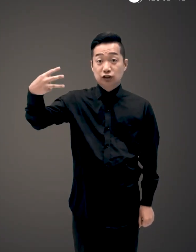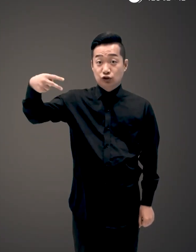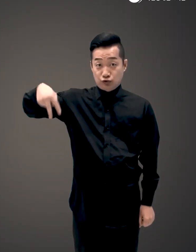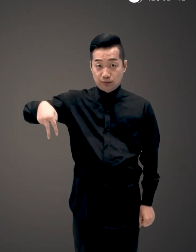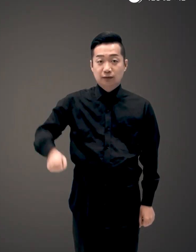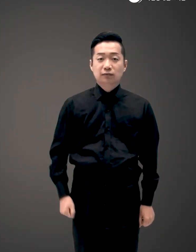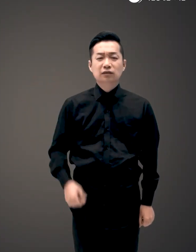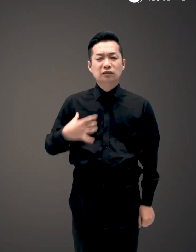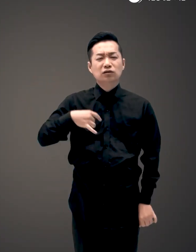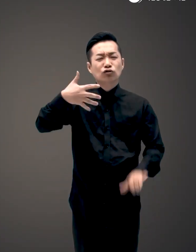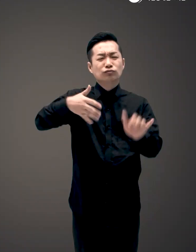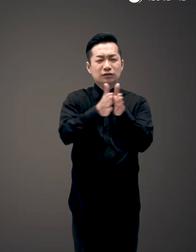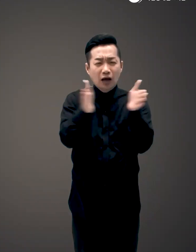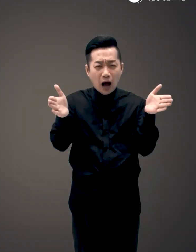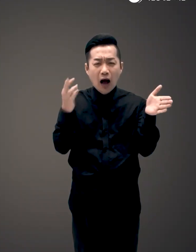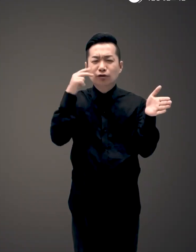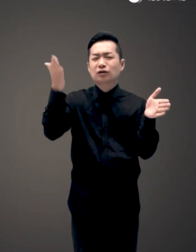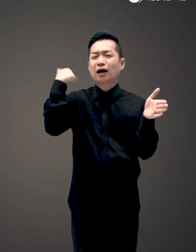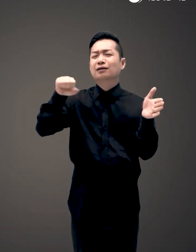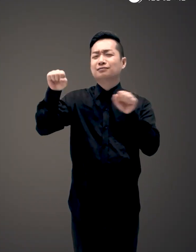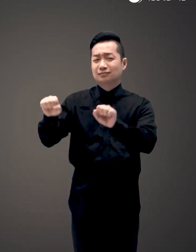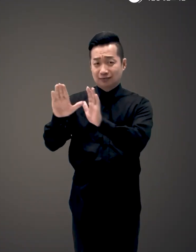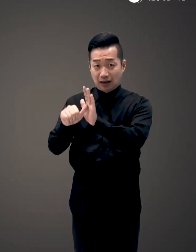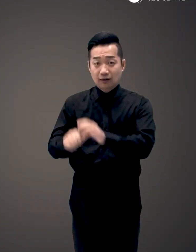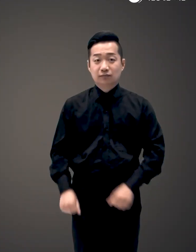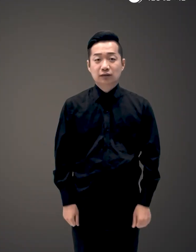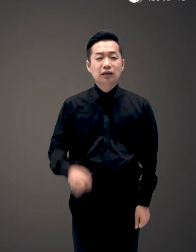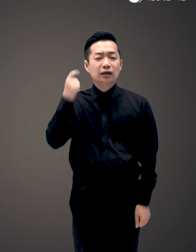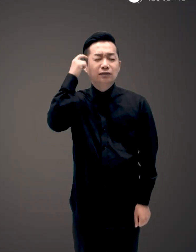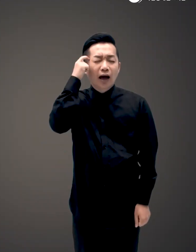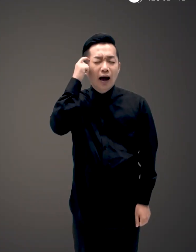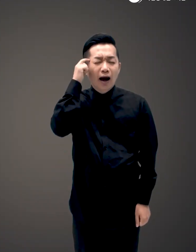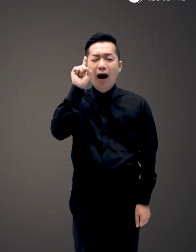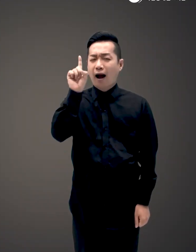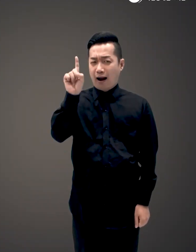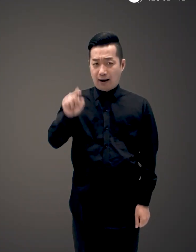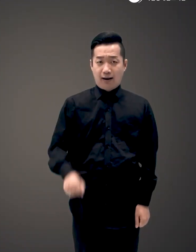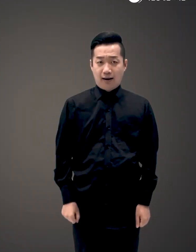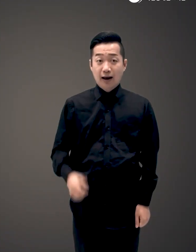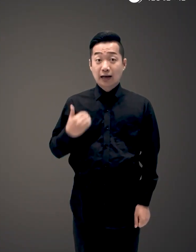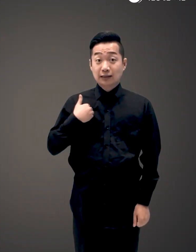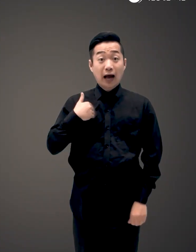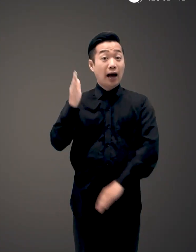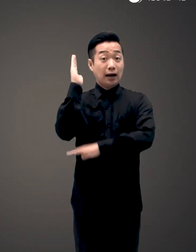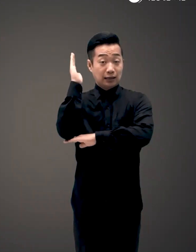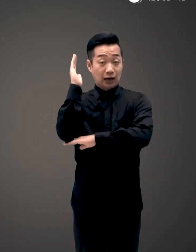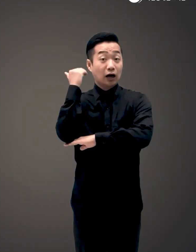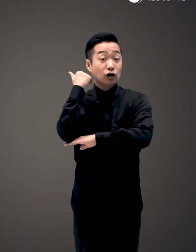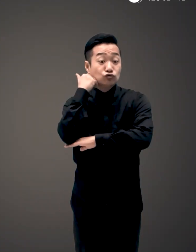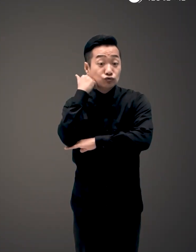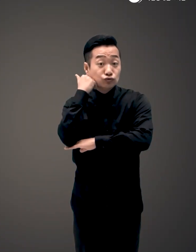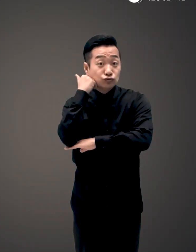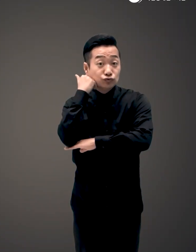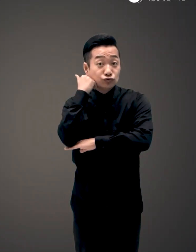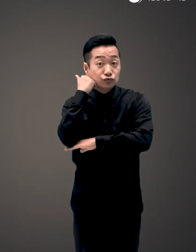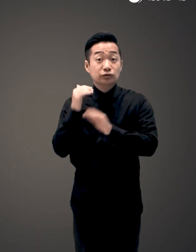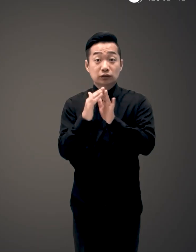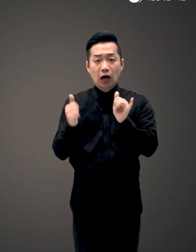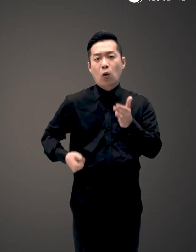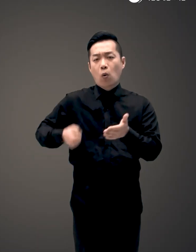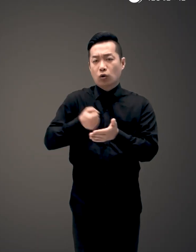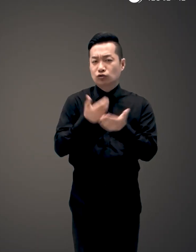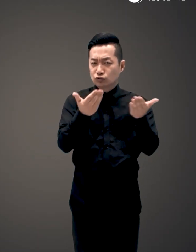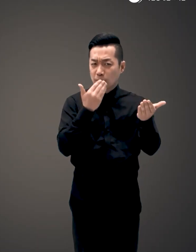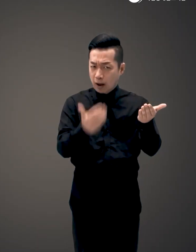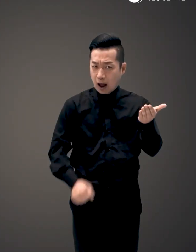때, 당시에 미국에 있을 때죠. 그때 했던 생각은 딱 이거였던 것 같아요. 나의 이야기가 누군가에게 용기가 될 수